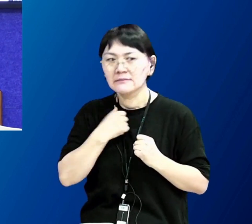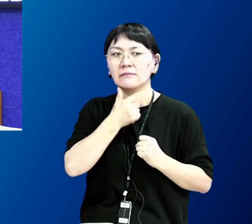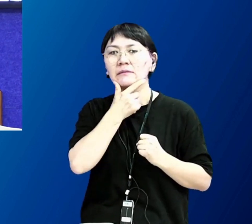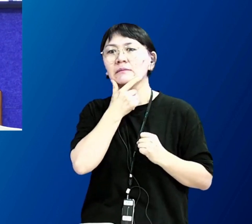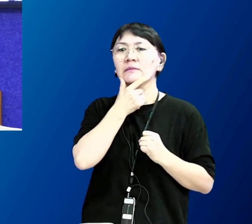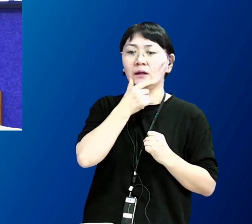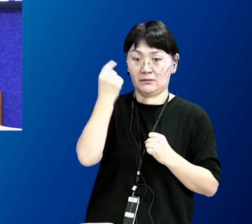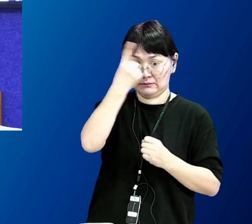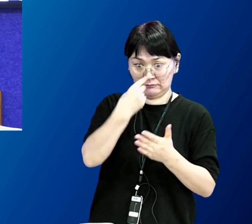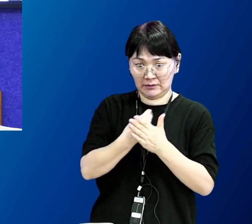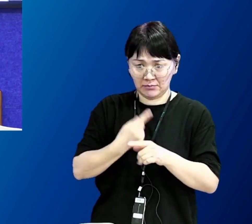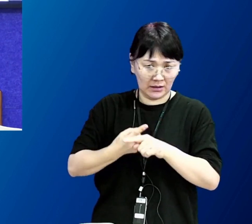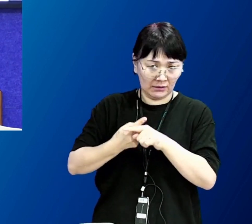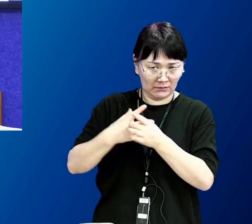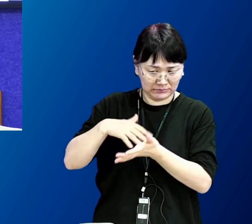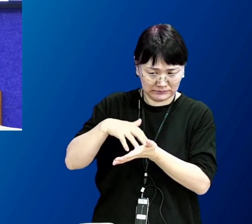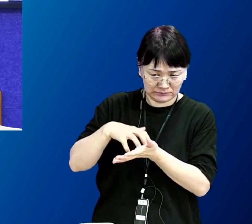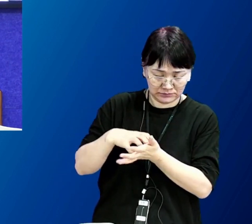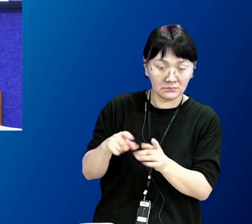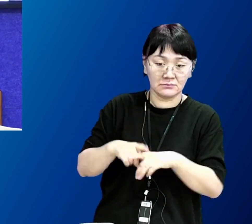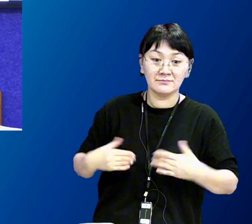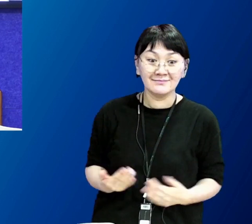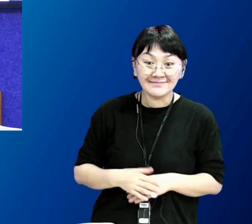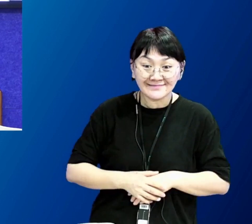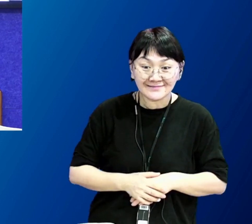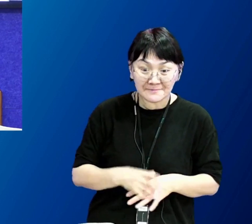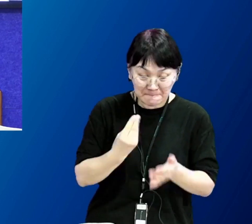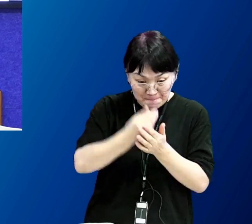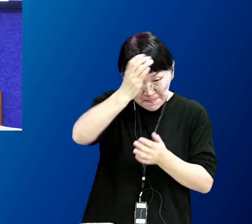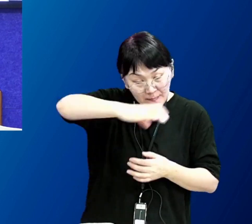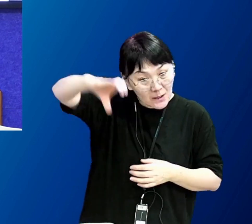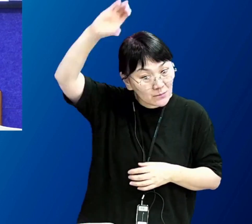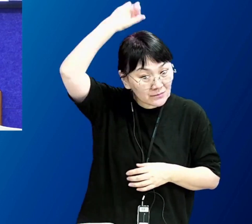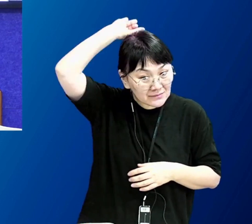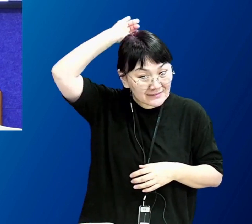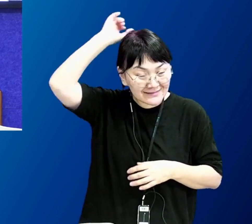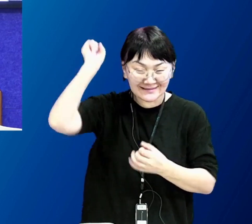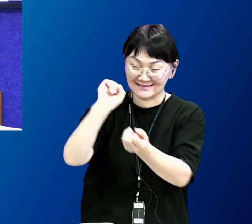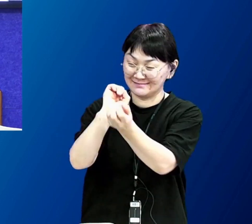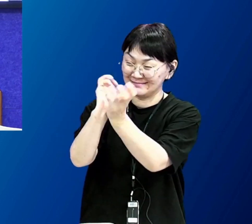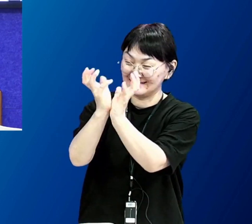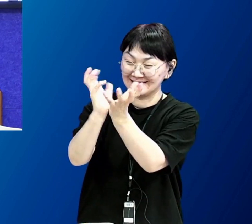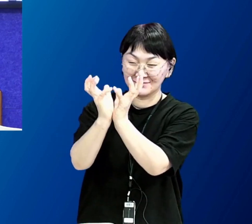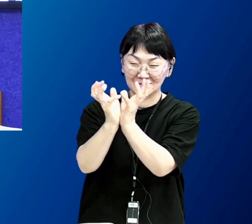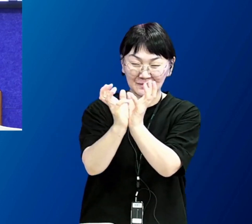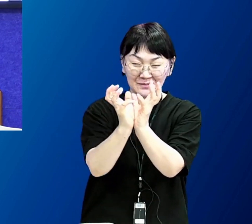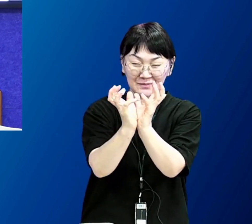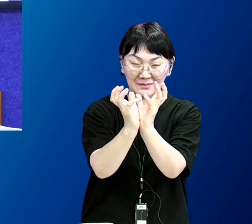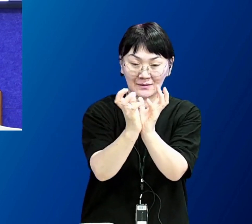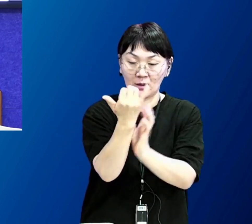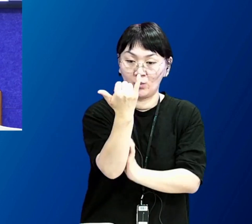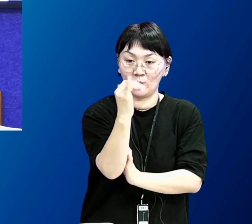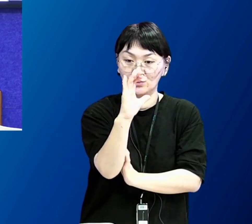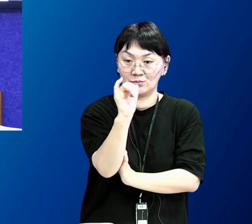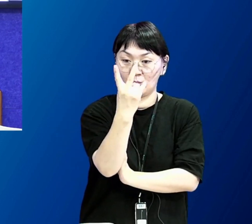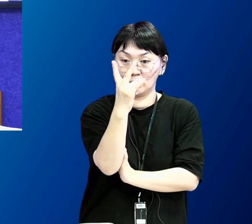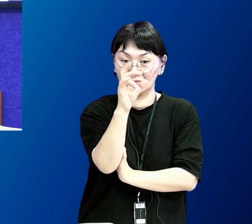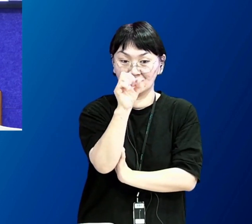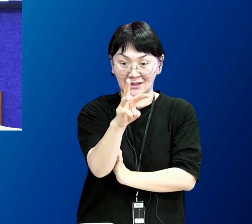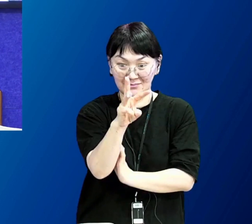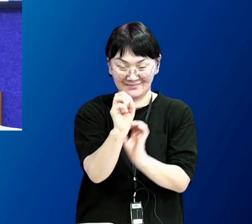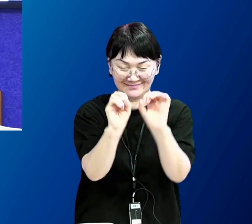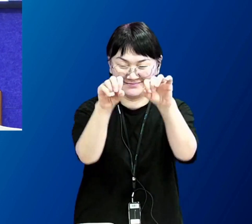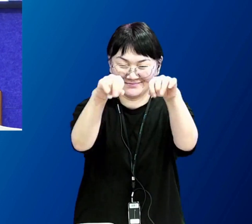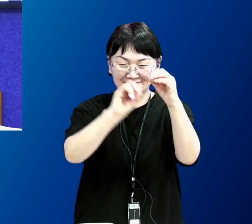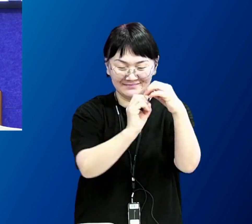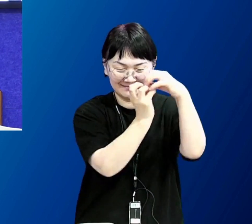учраас Соломон хаан ч үгс юм л цэцэглэж үе тэр усан үзмийн цэцэрлэгийг мэн за олж харъя да Соломоны дүн